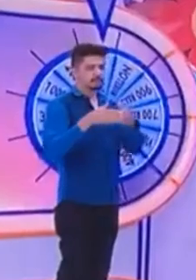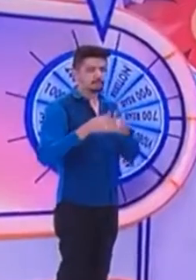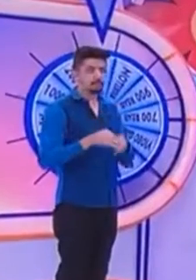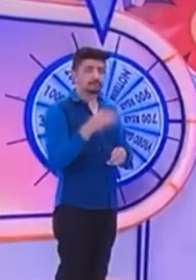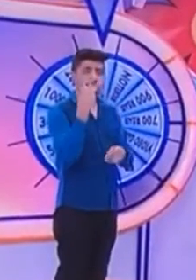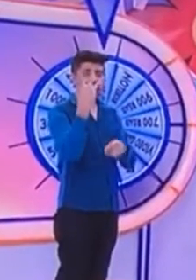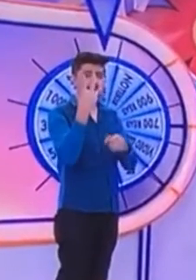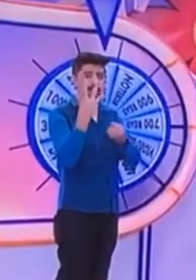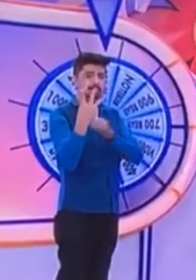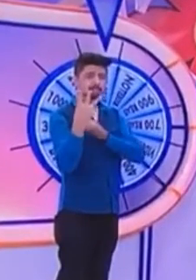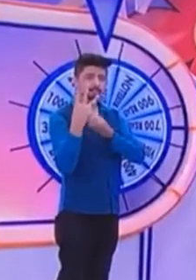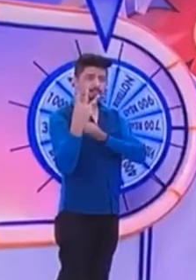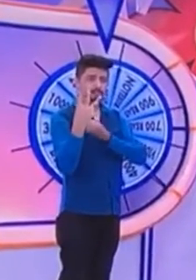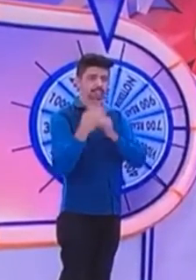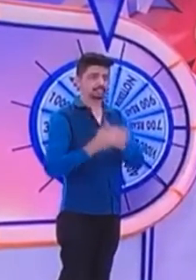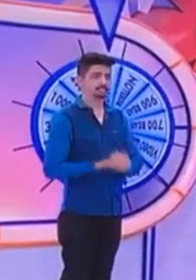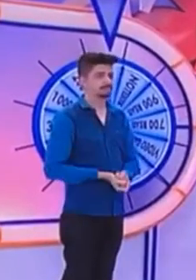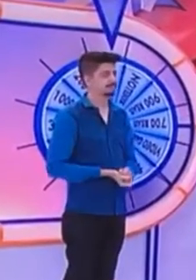três números.